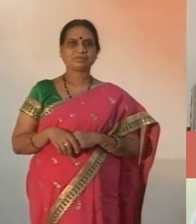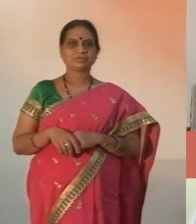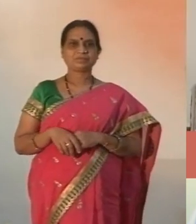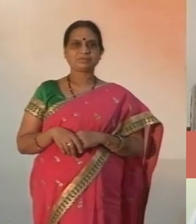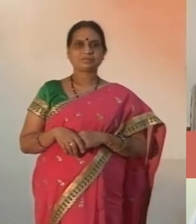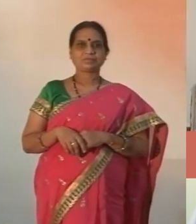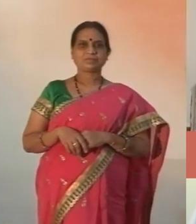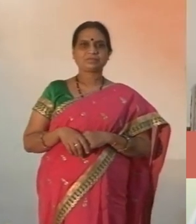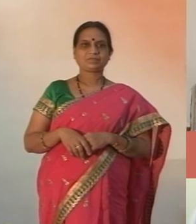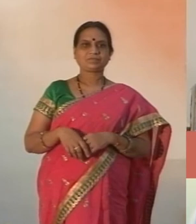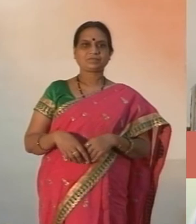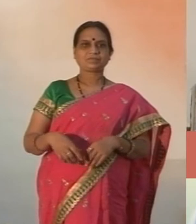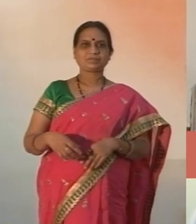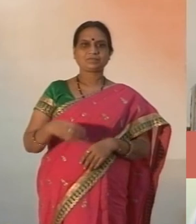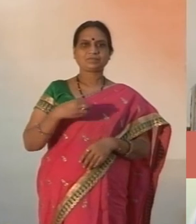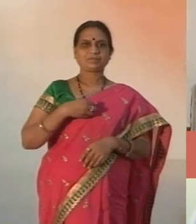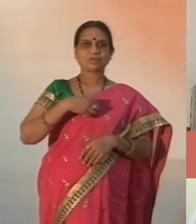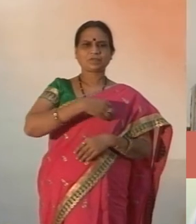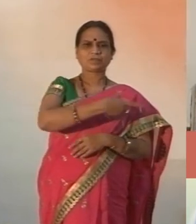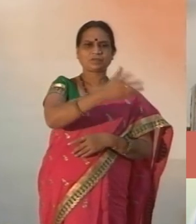मैं कोई भी कार्य करते हुए